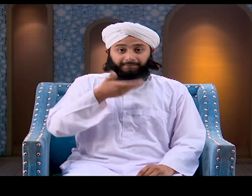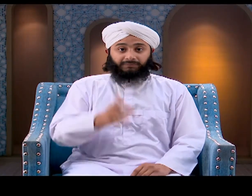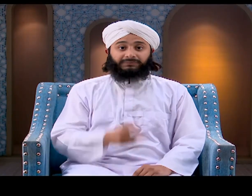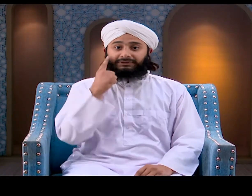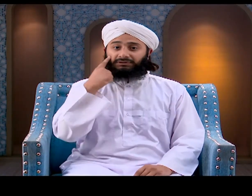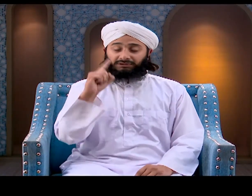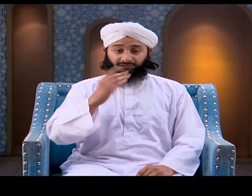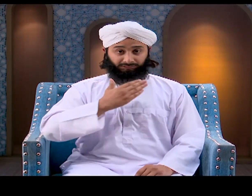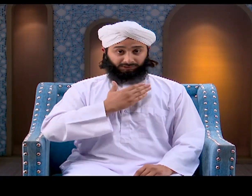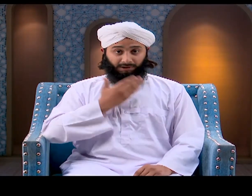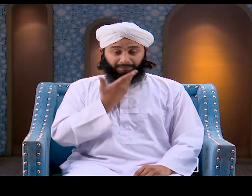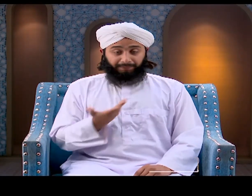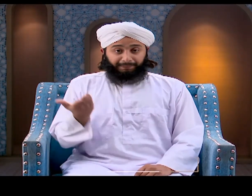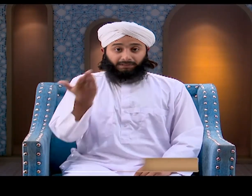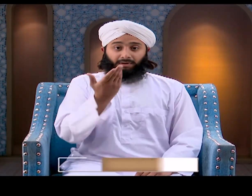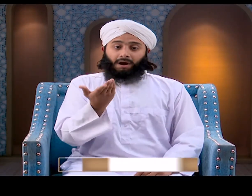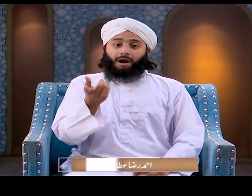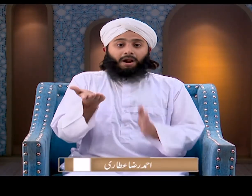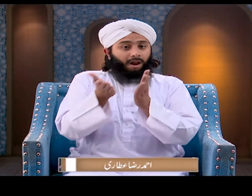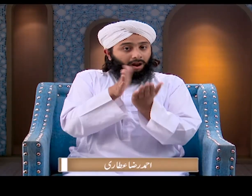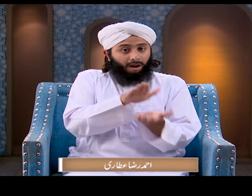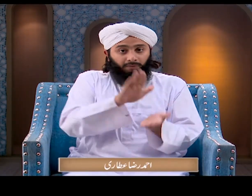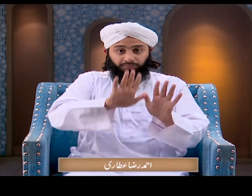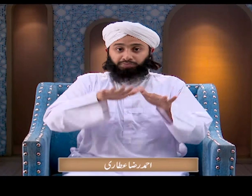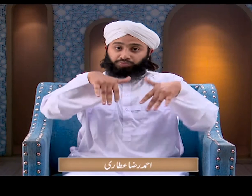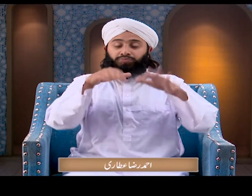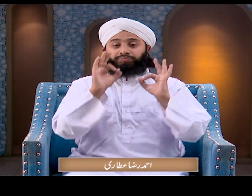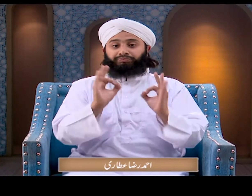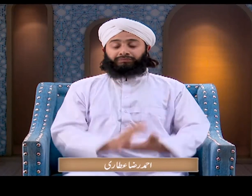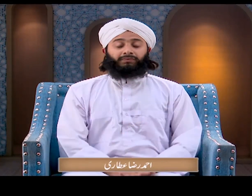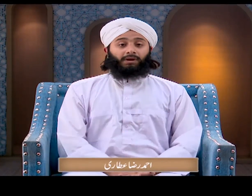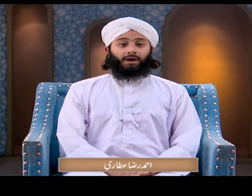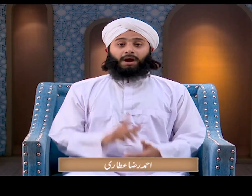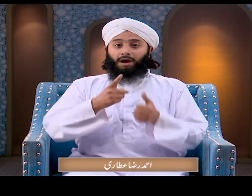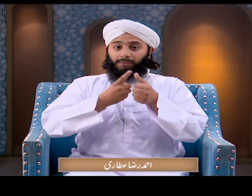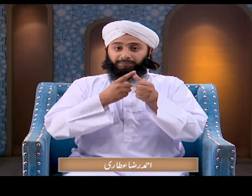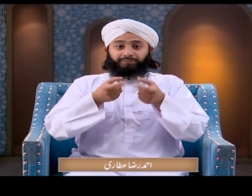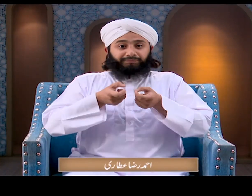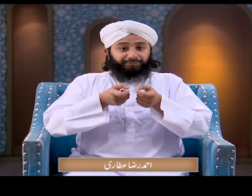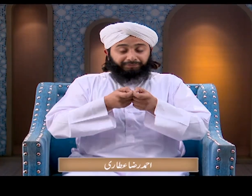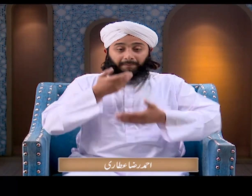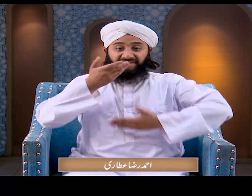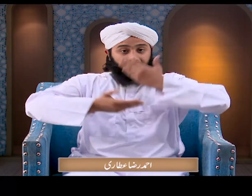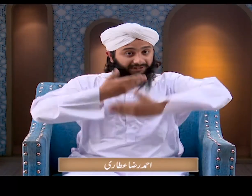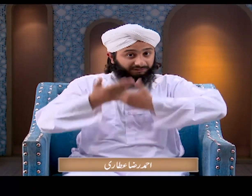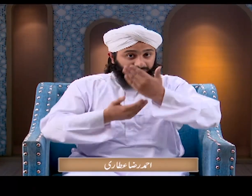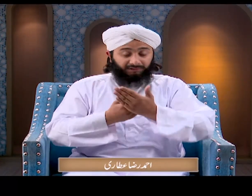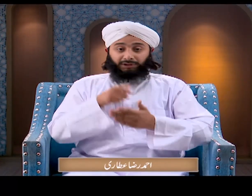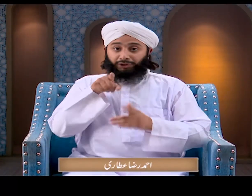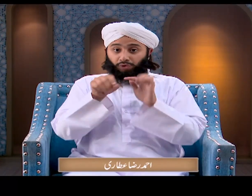ہم نے اللہ پاک کی طرف لوٹنا ہے۔ حضرت عبداللہ بن عباس رضی اللہ عنہما فرماتے ہیں، یہ آیت قرآن کریم کی